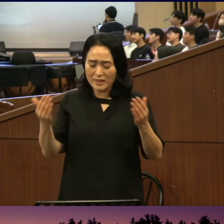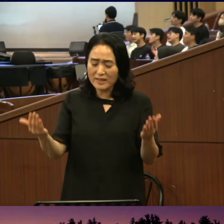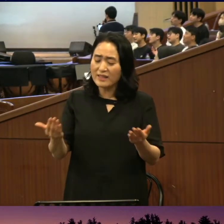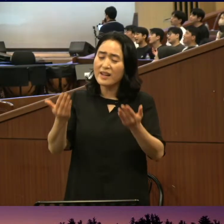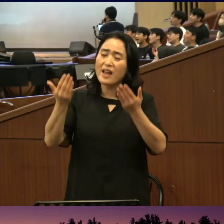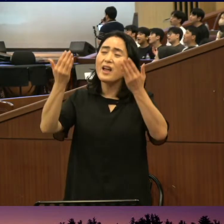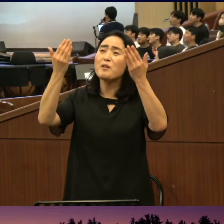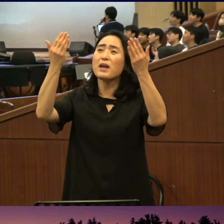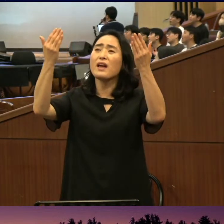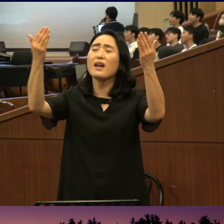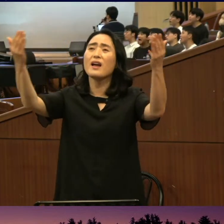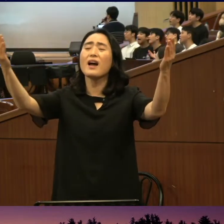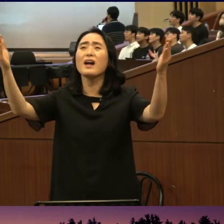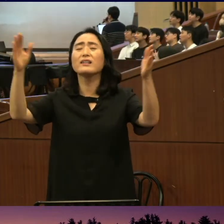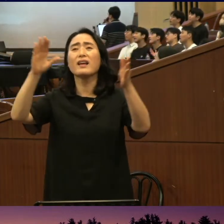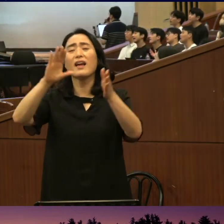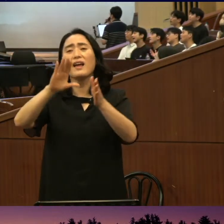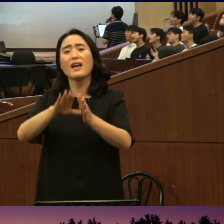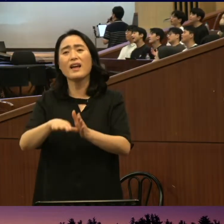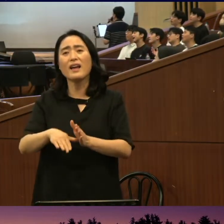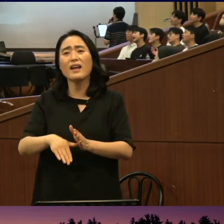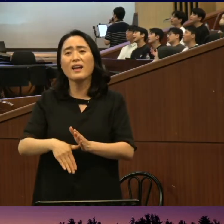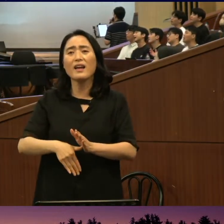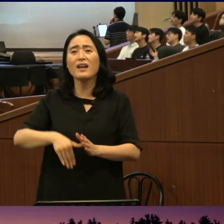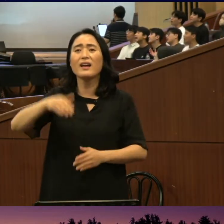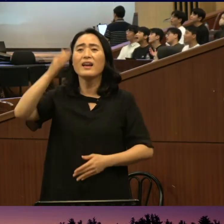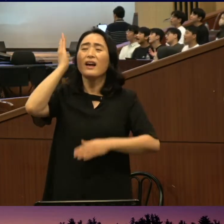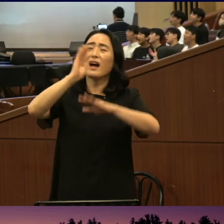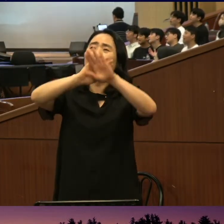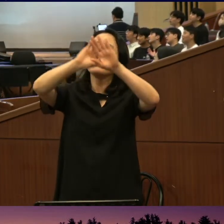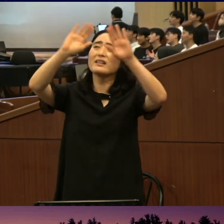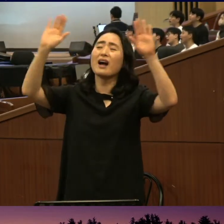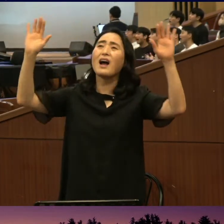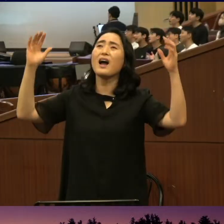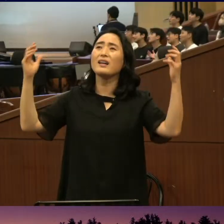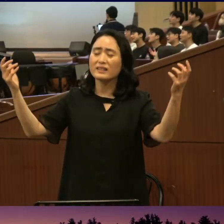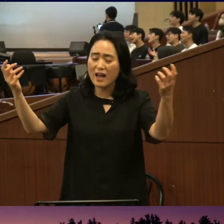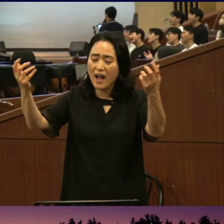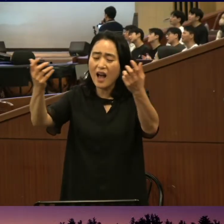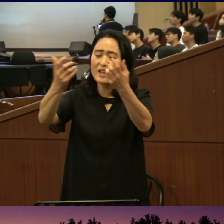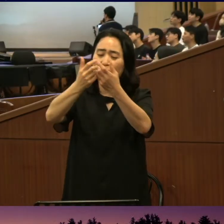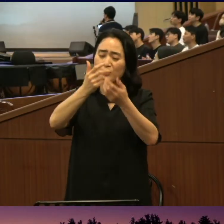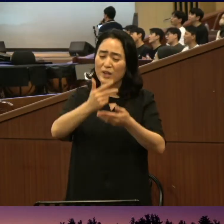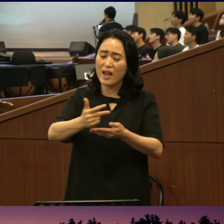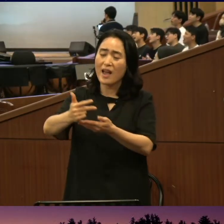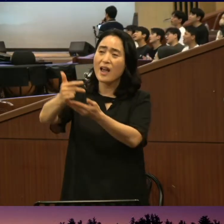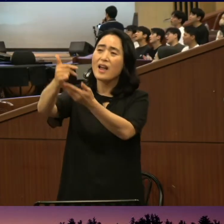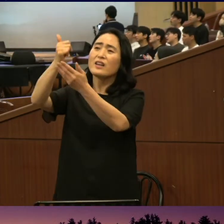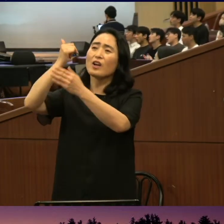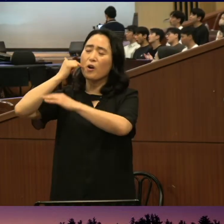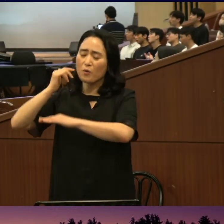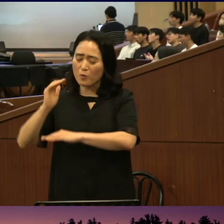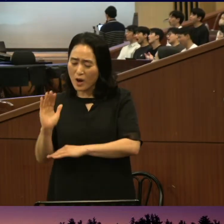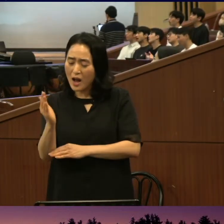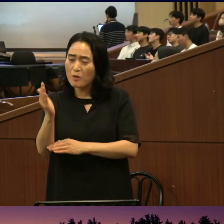주님을 예배할 때 하늘 가득한 주의